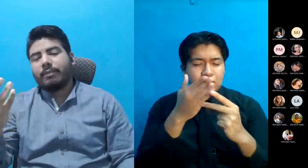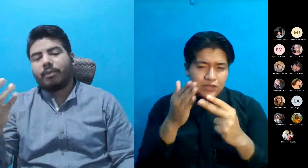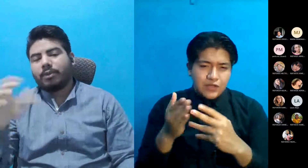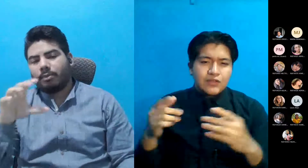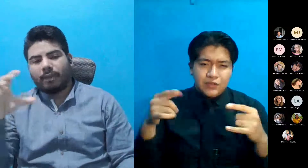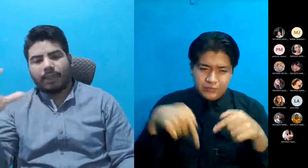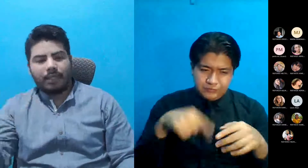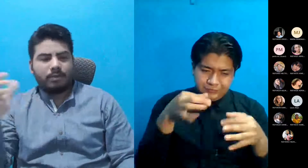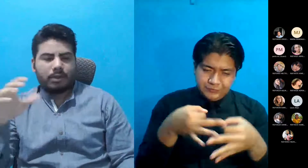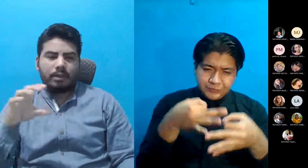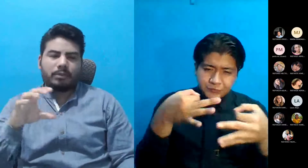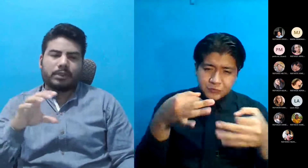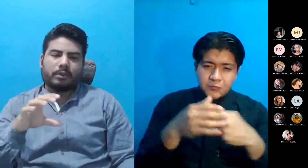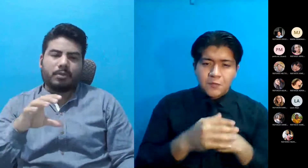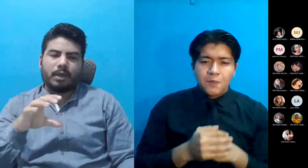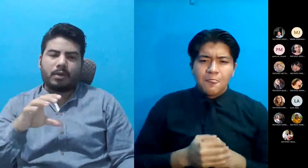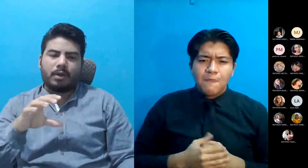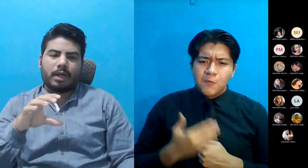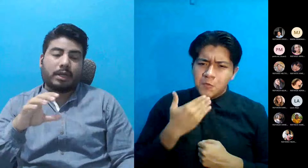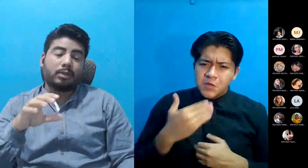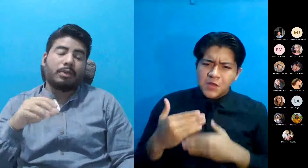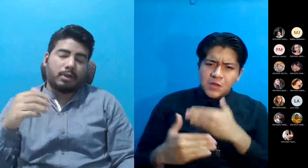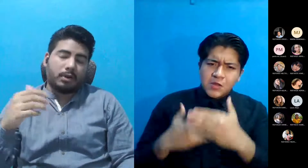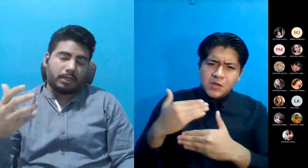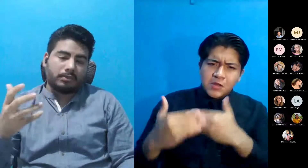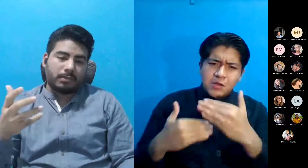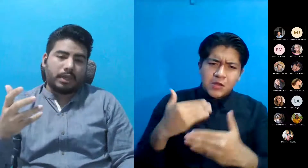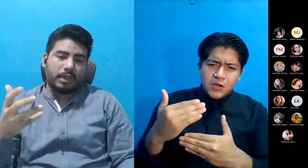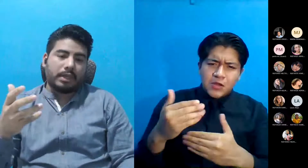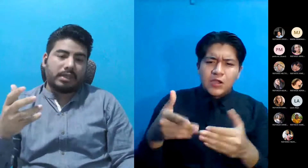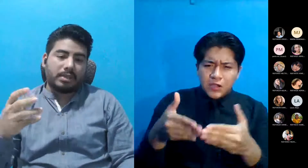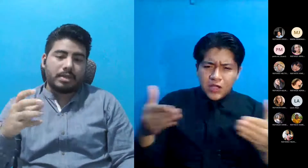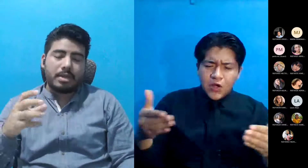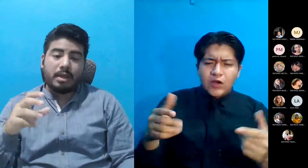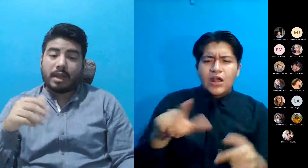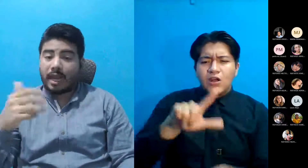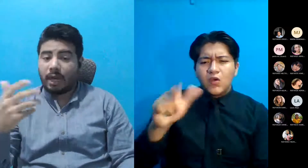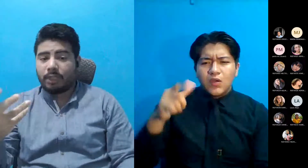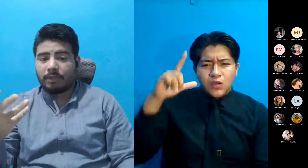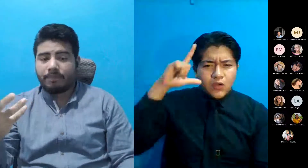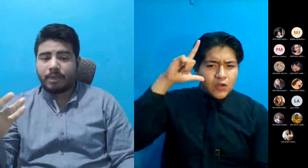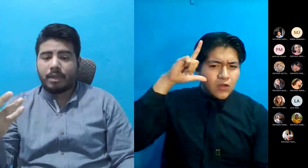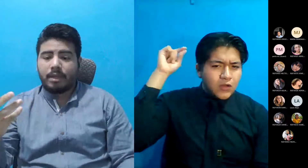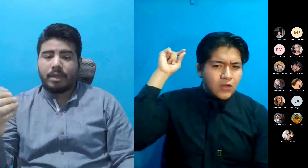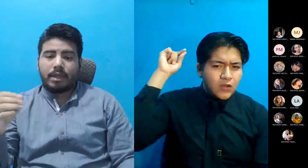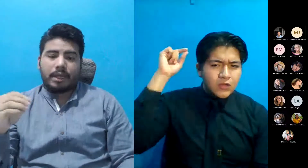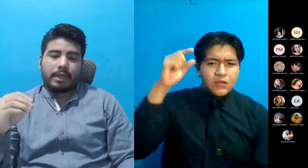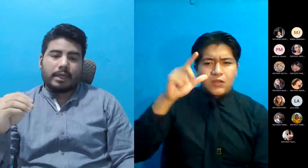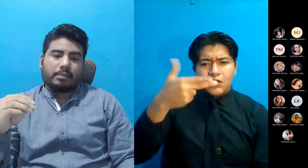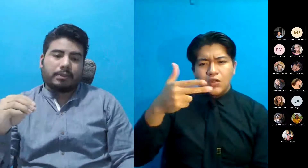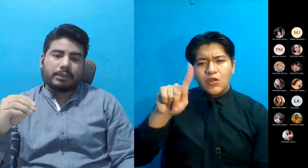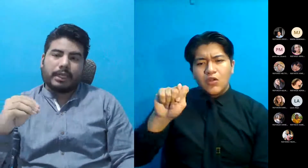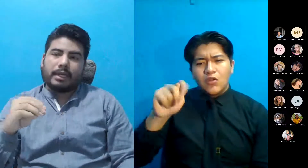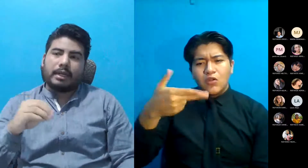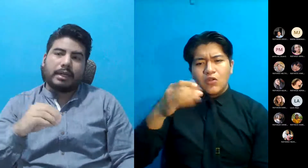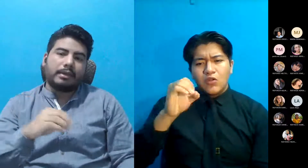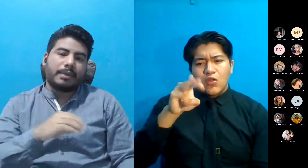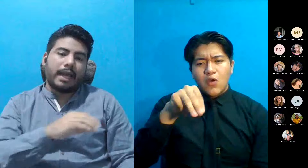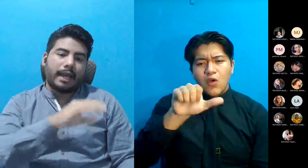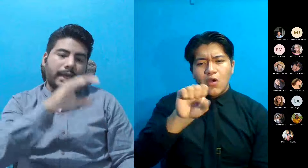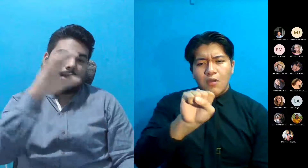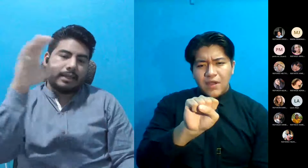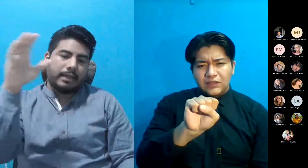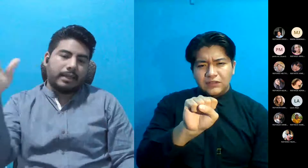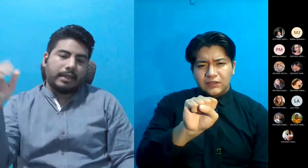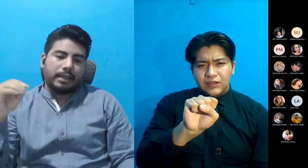Entonces, posteriormente a ellos tenemos a Thomas Huxley Gallaudet, pues